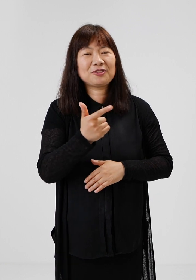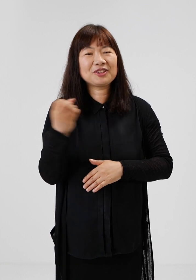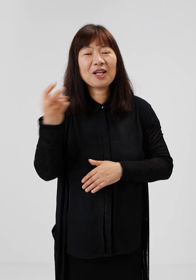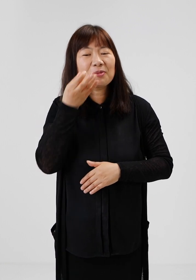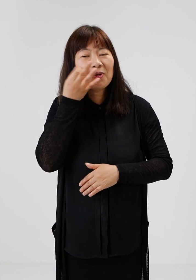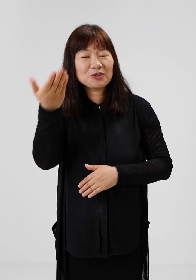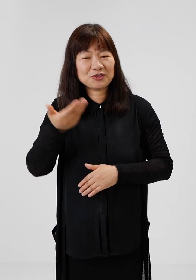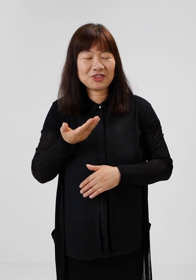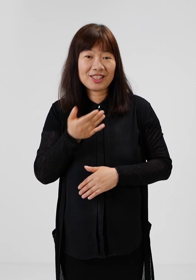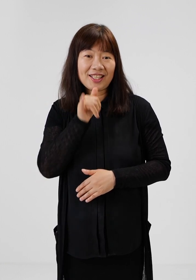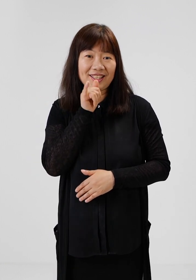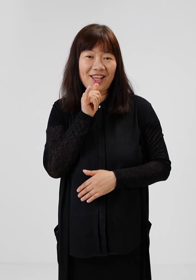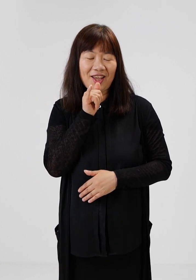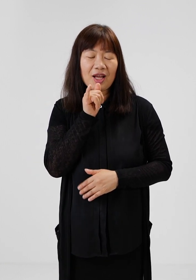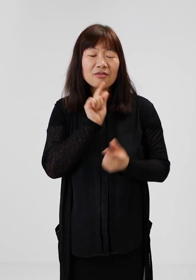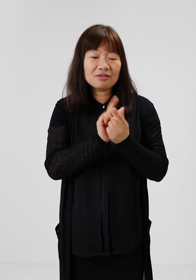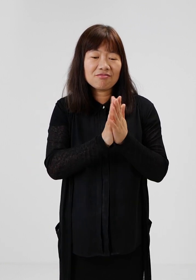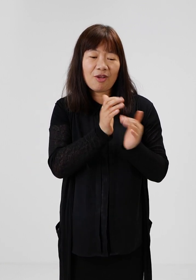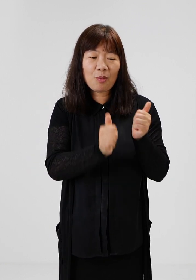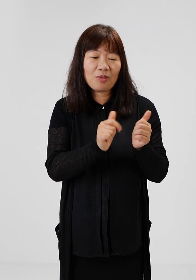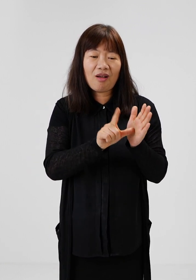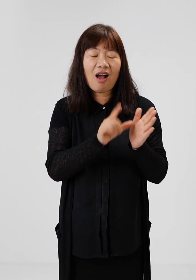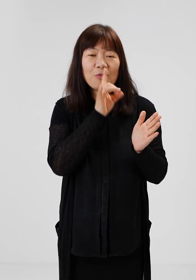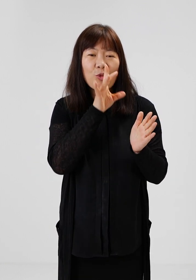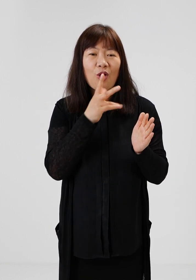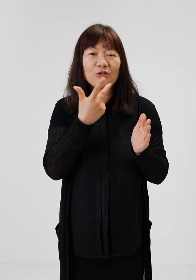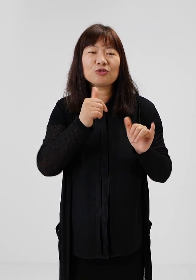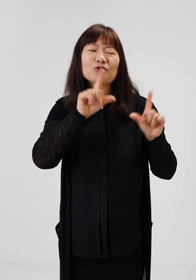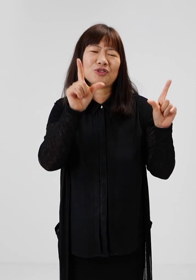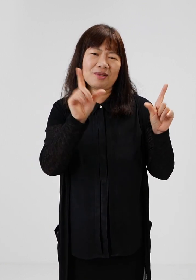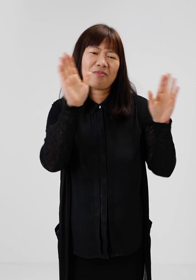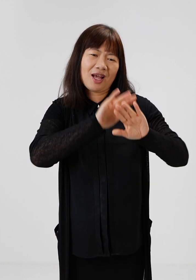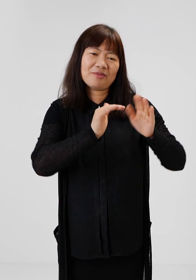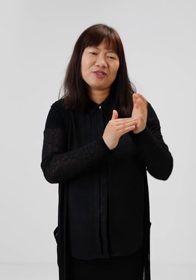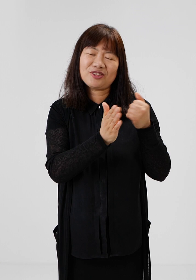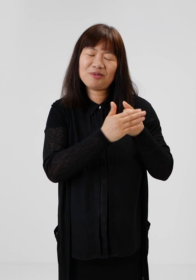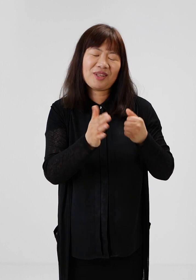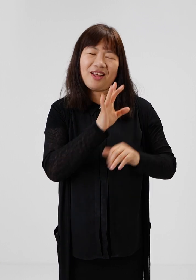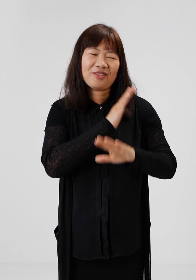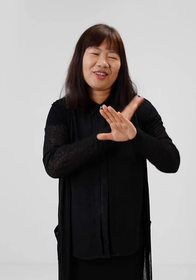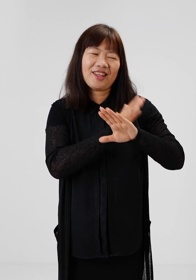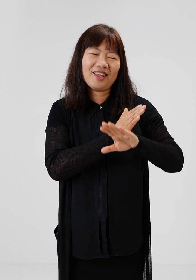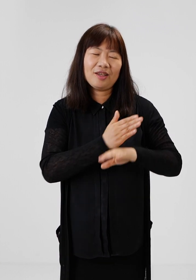그 실제 시합하는 시간은 볼 수가 없어요. 주일 때문에. 보지만